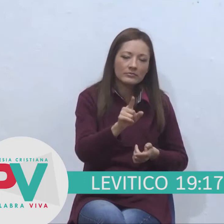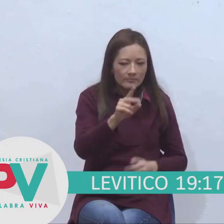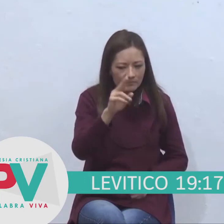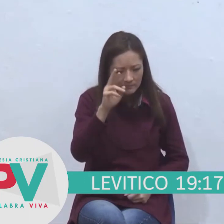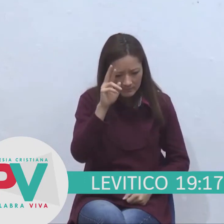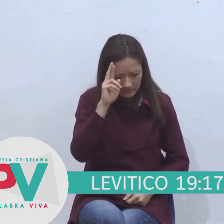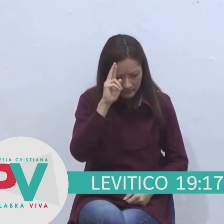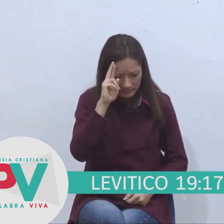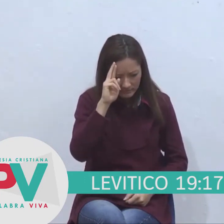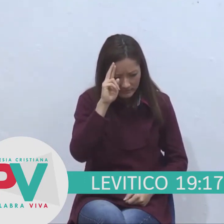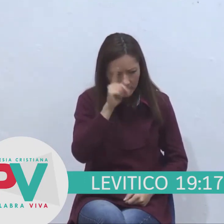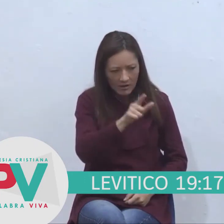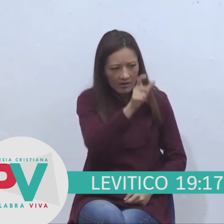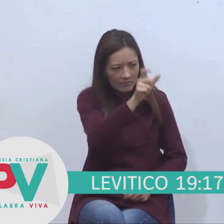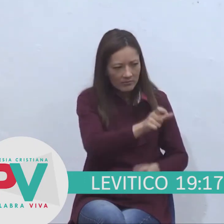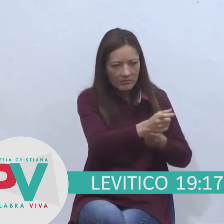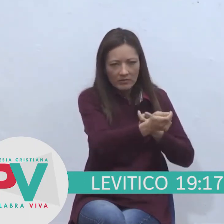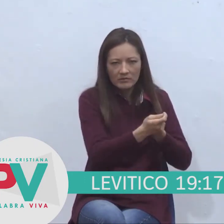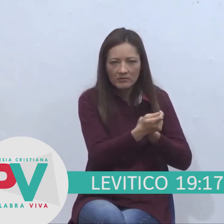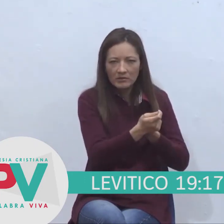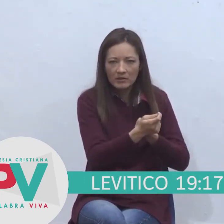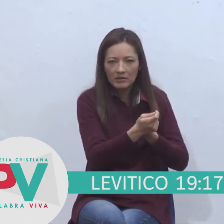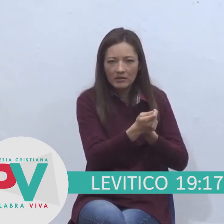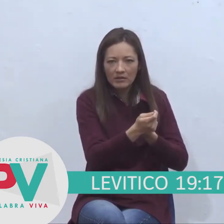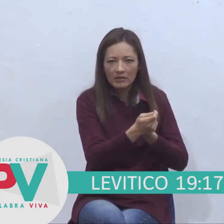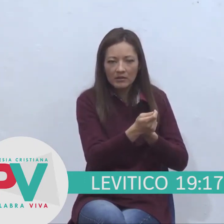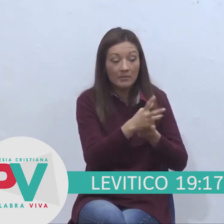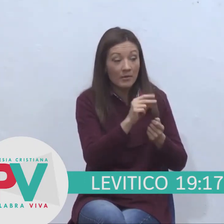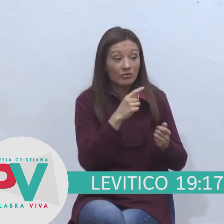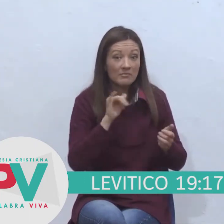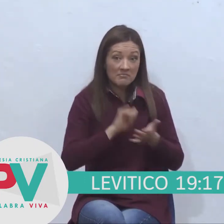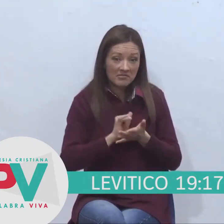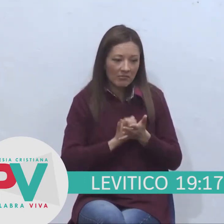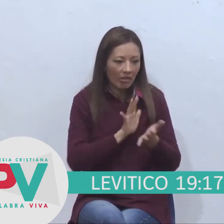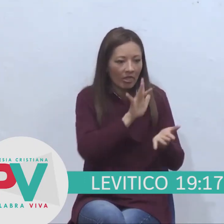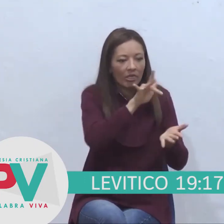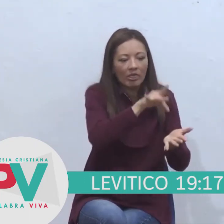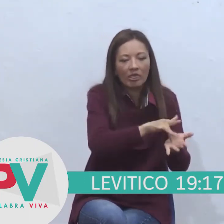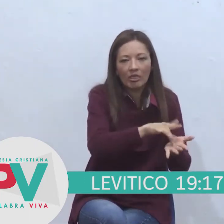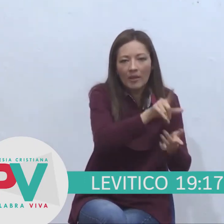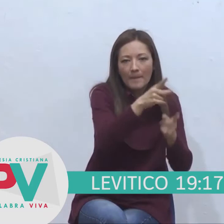Razonarás con tu prójimo para que no participes de su pecado.